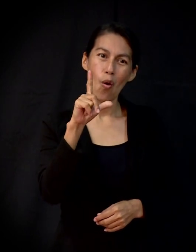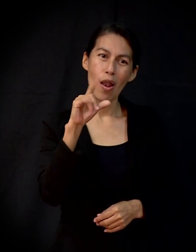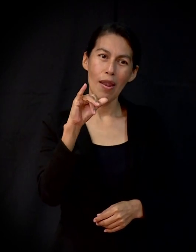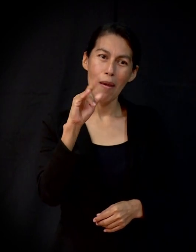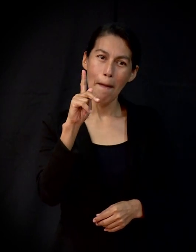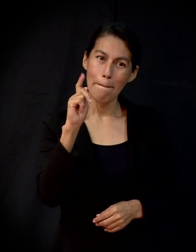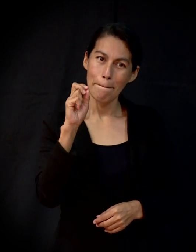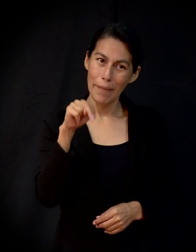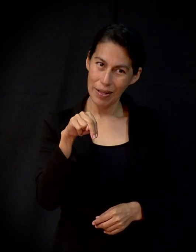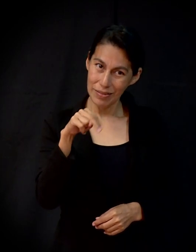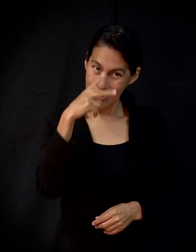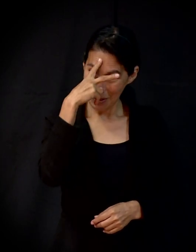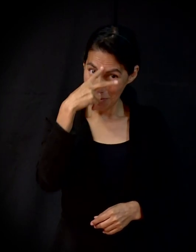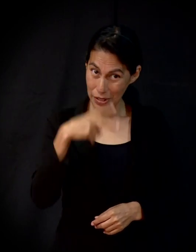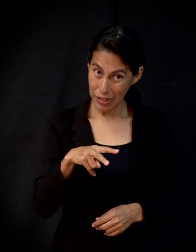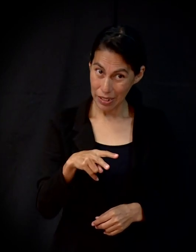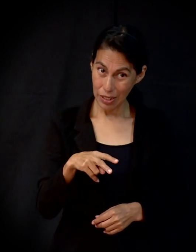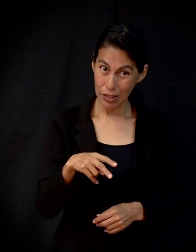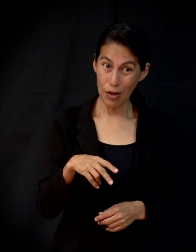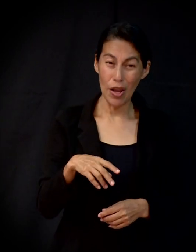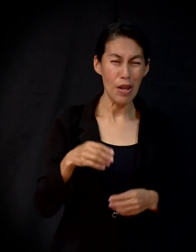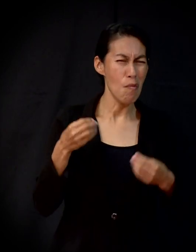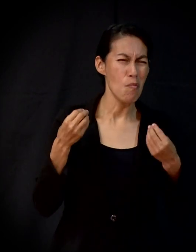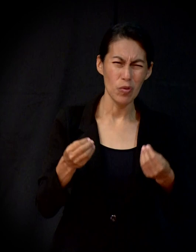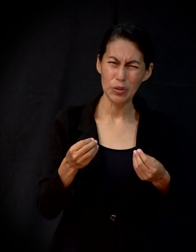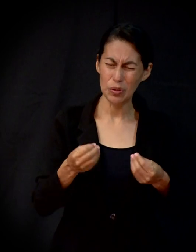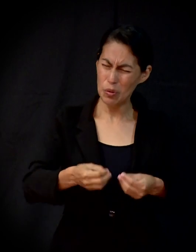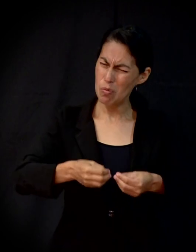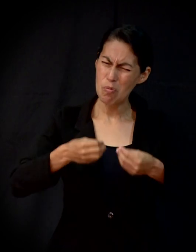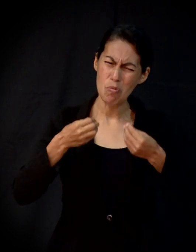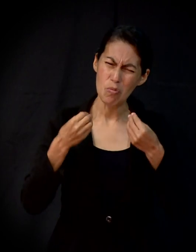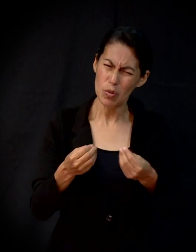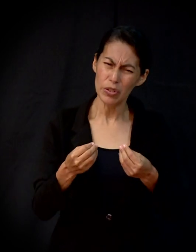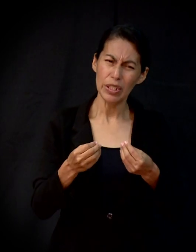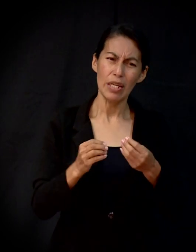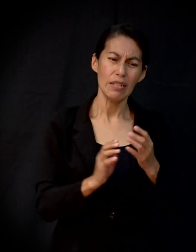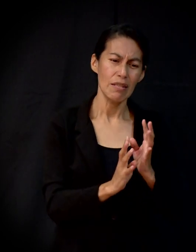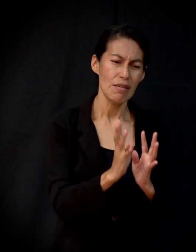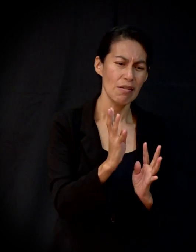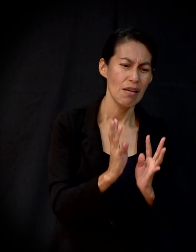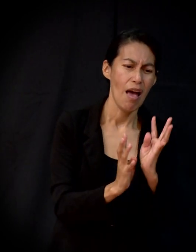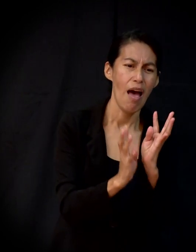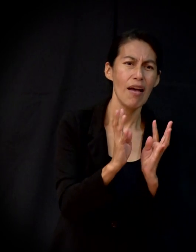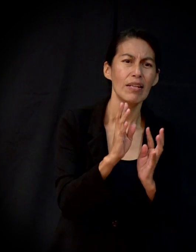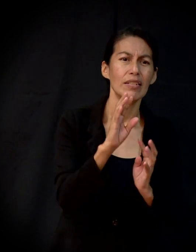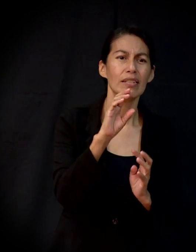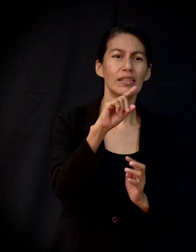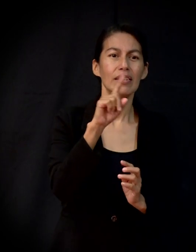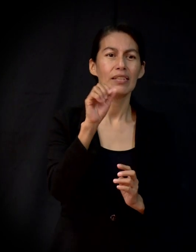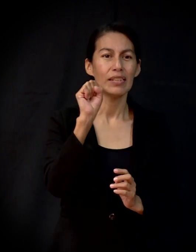la entrada de mi casa. Y fíjese, muchas, pero muchas áreas.